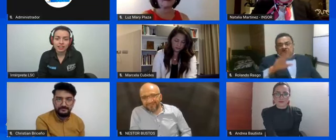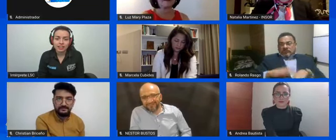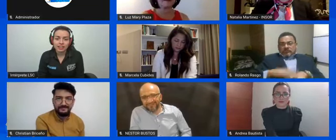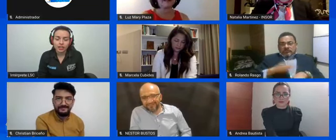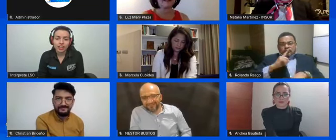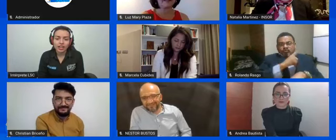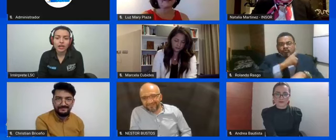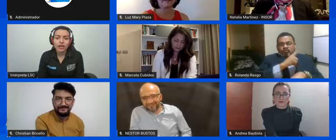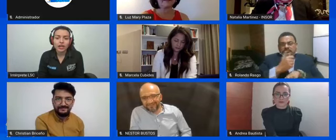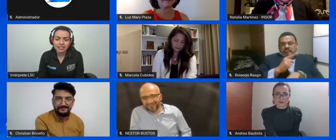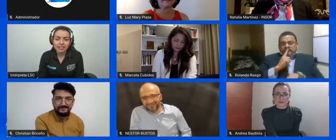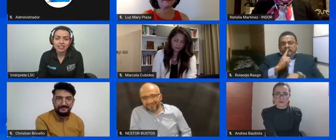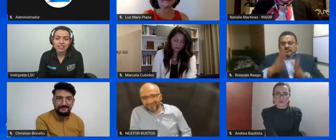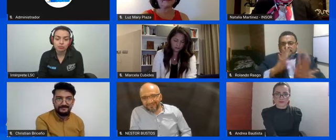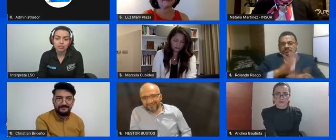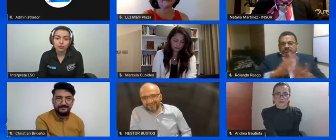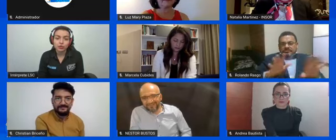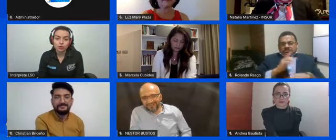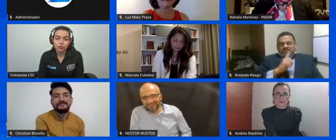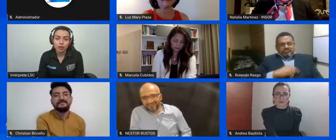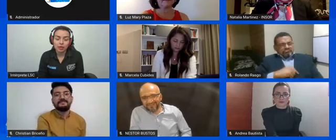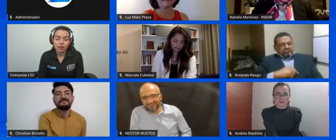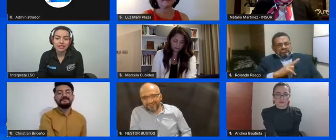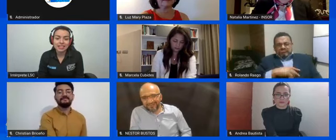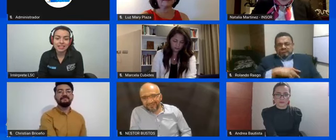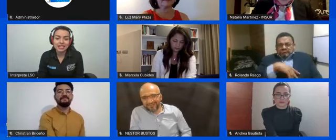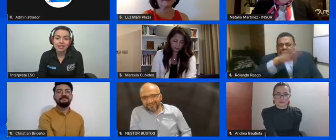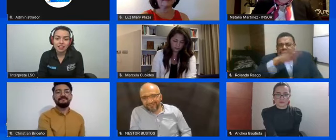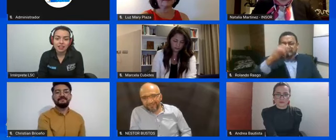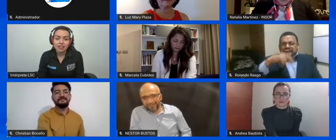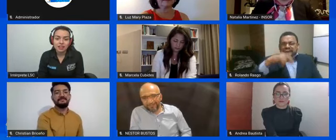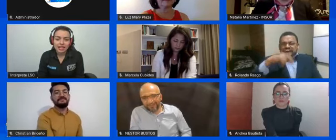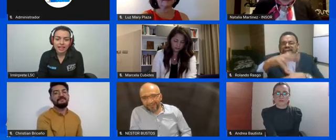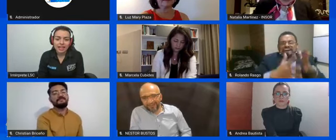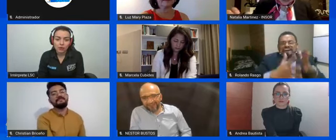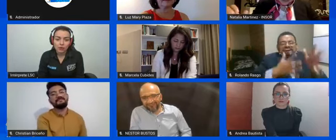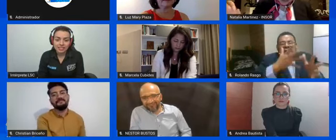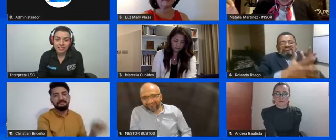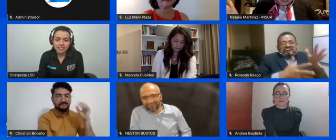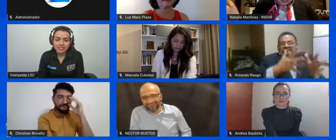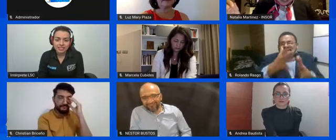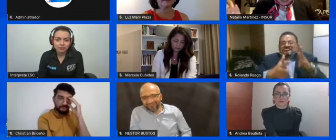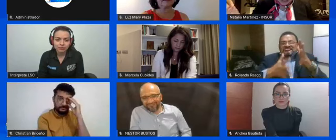era oralista y pues no nos permitían manejar la lengua de señas.